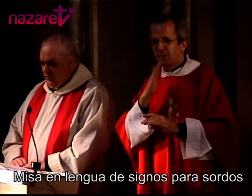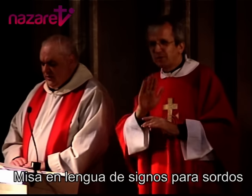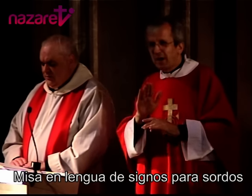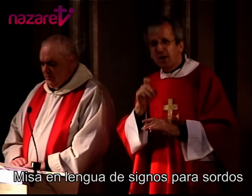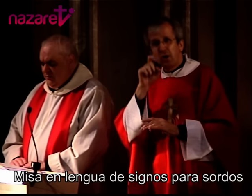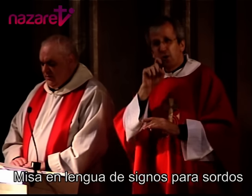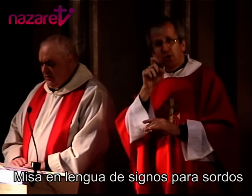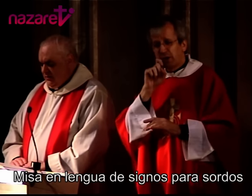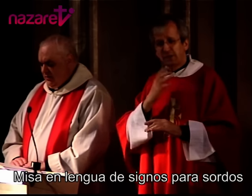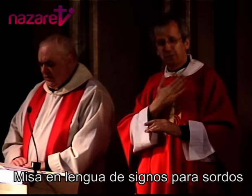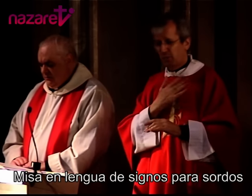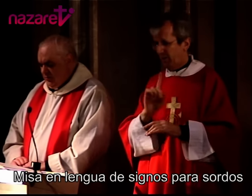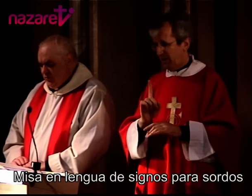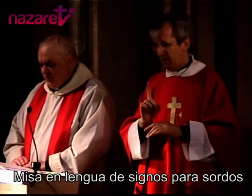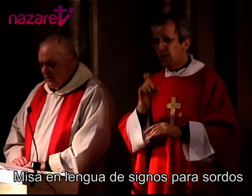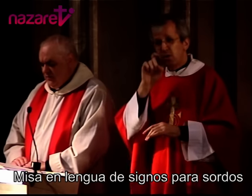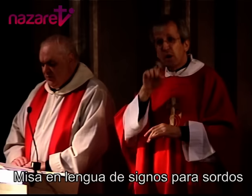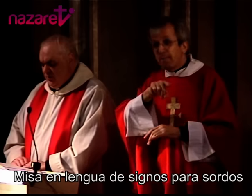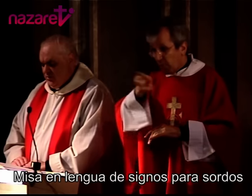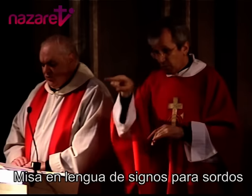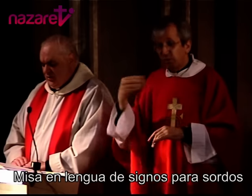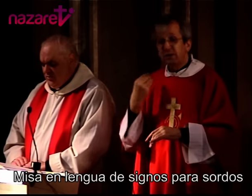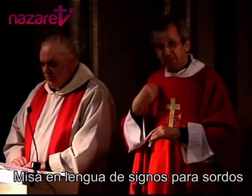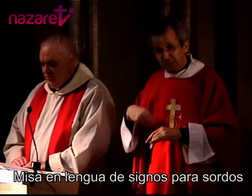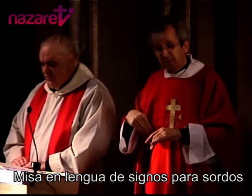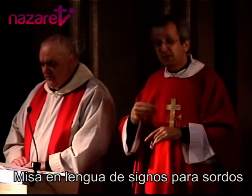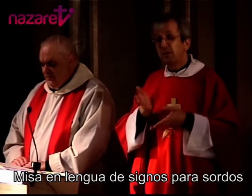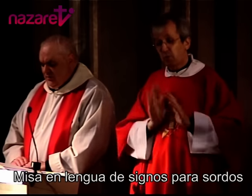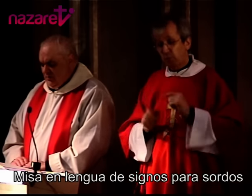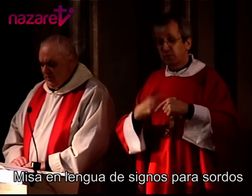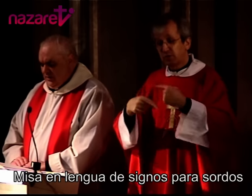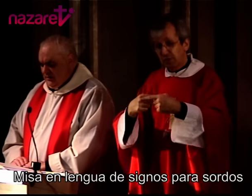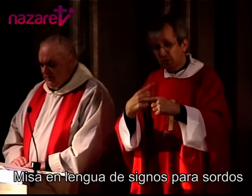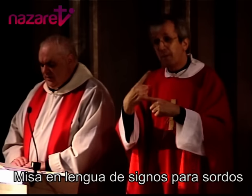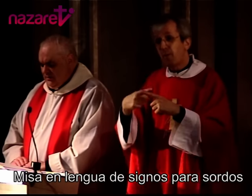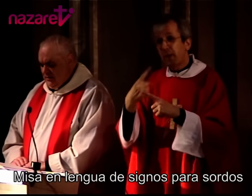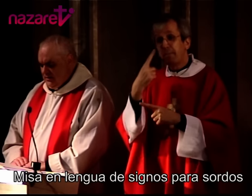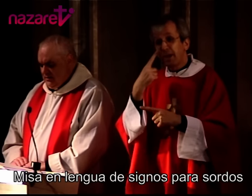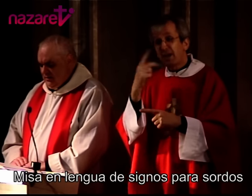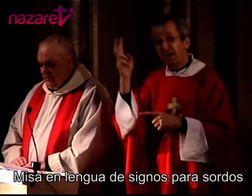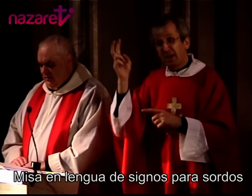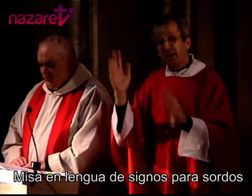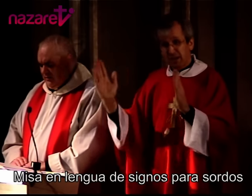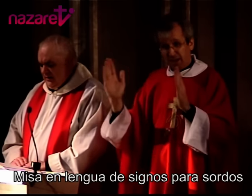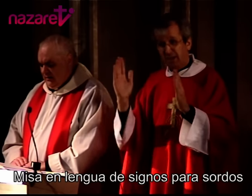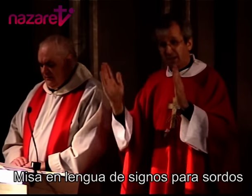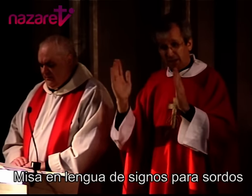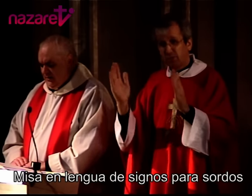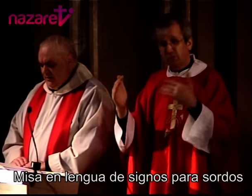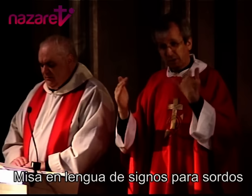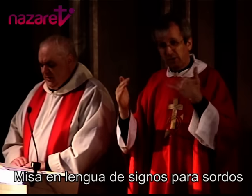no lloréis por mí, llorad por vosotras y por vuestros hijos, porque mirad que vienen días en los que